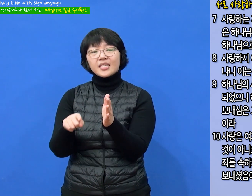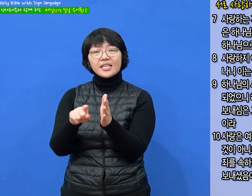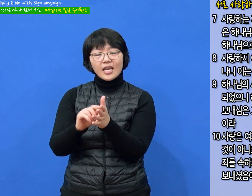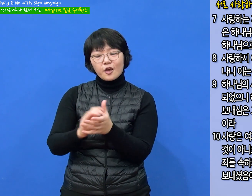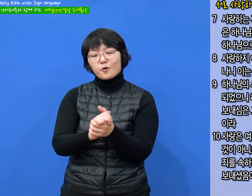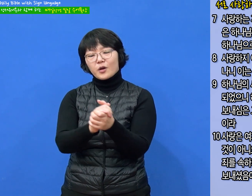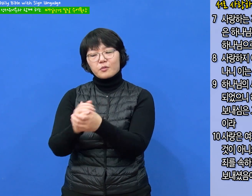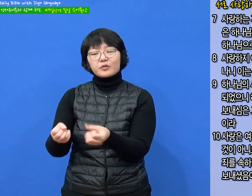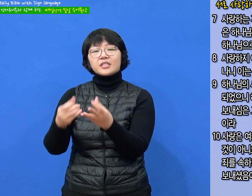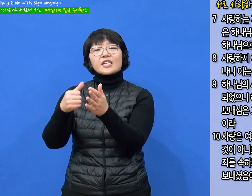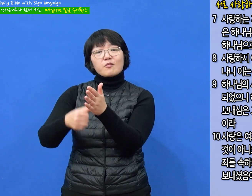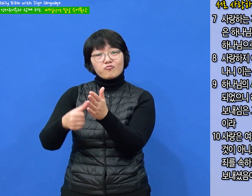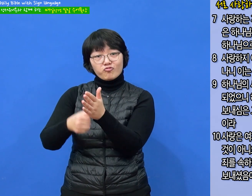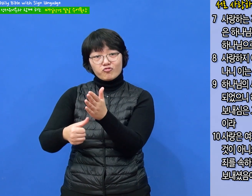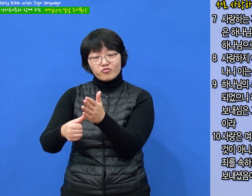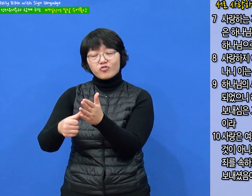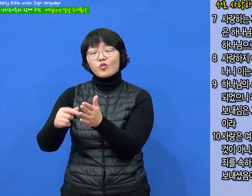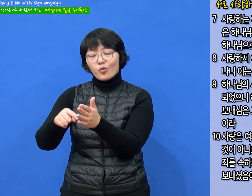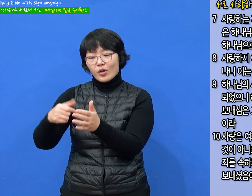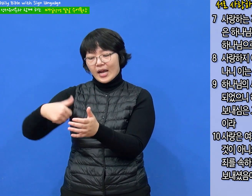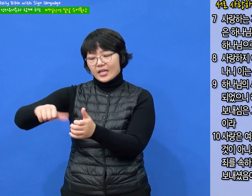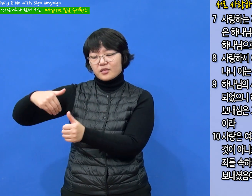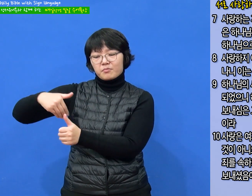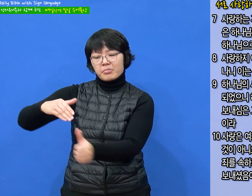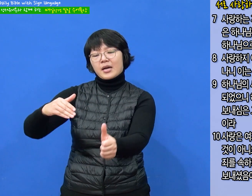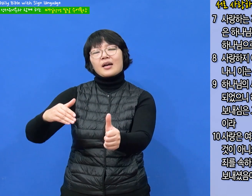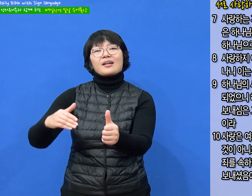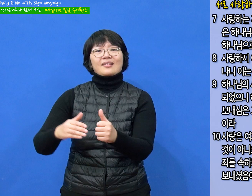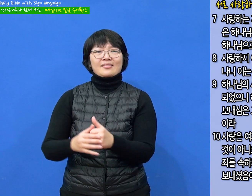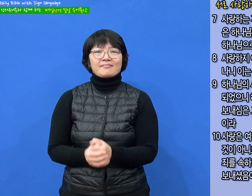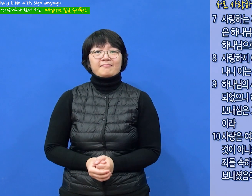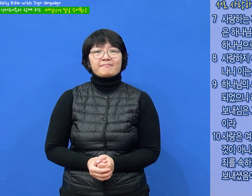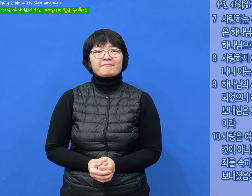화목제물로 그 아들을 보내셨음이라.